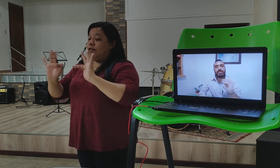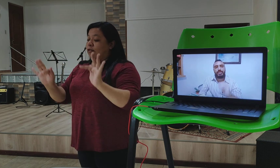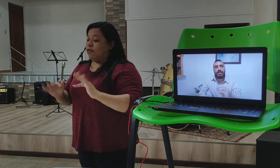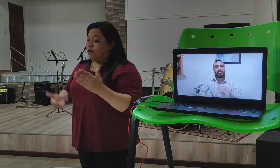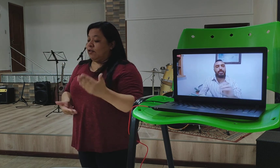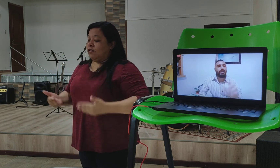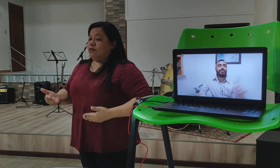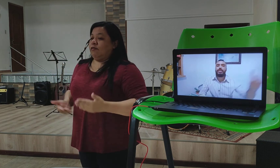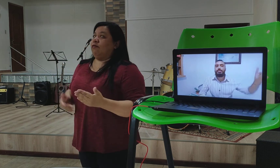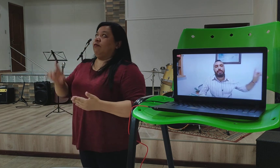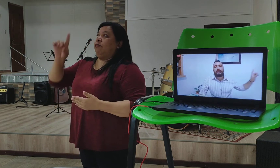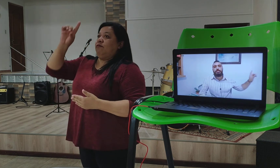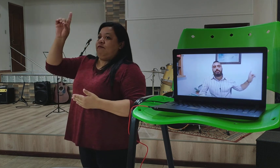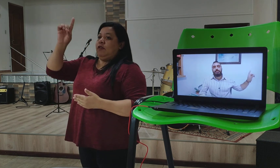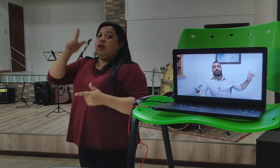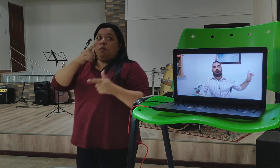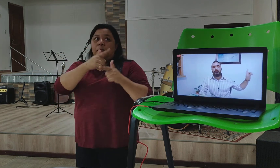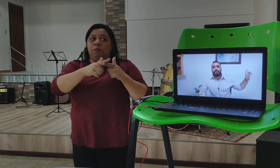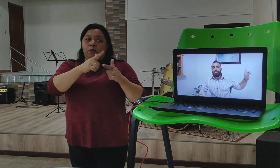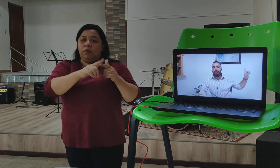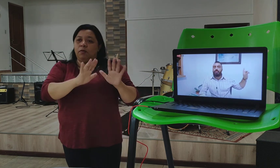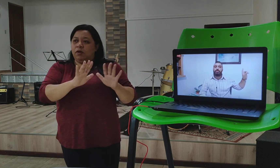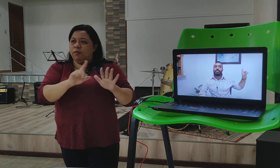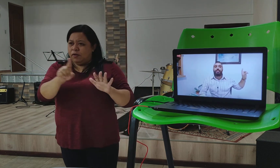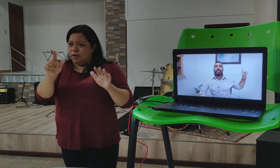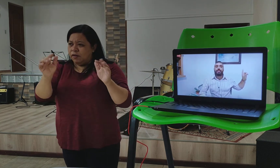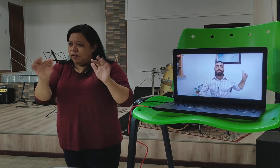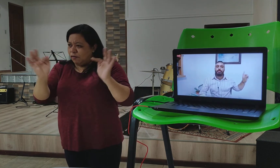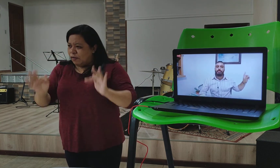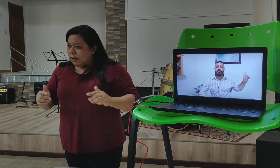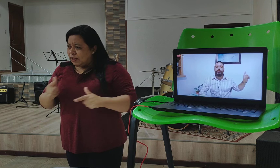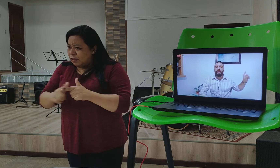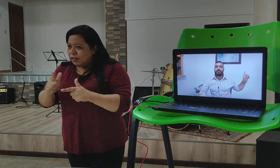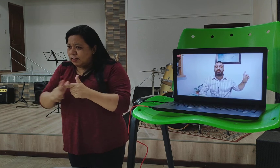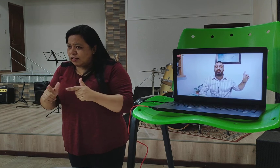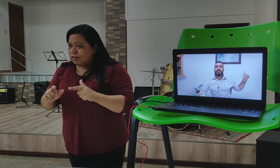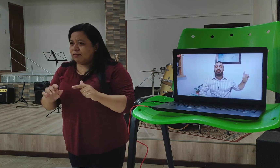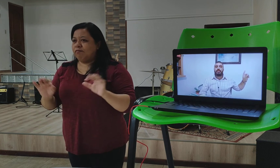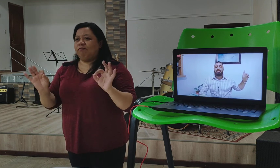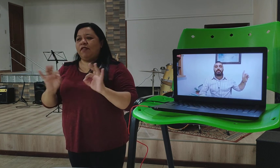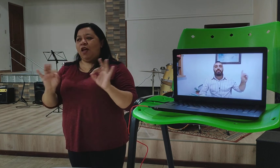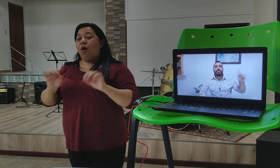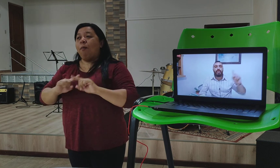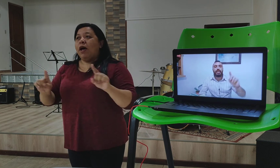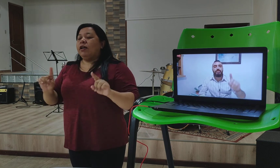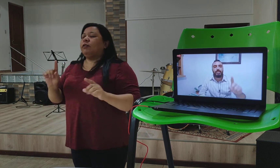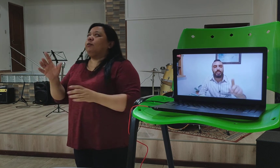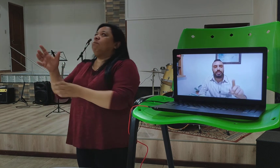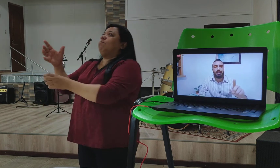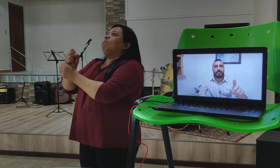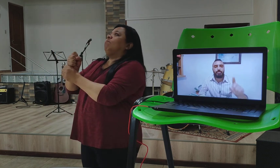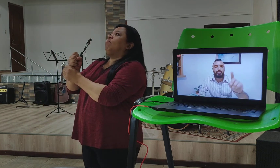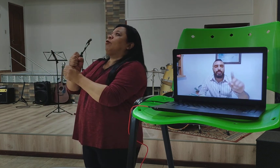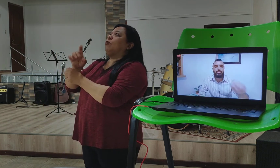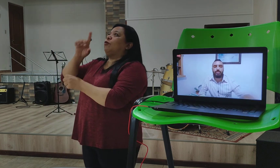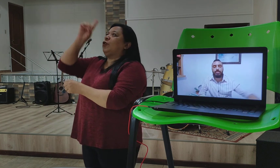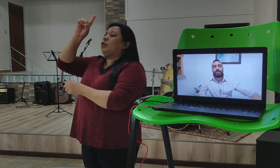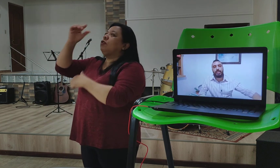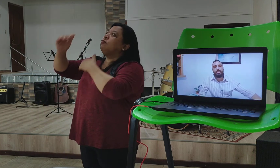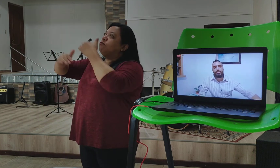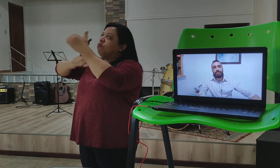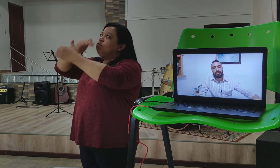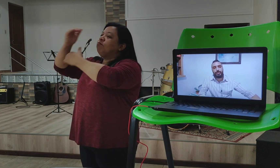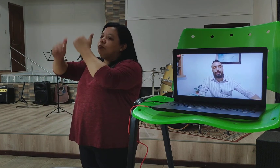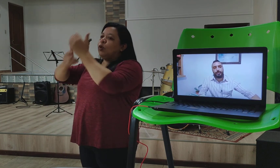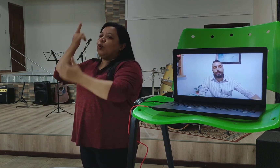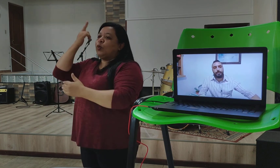Deus que serve. Não é feliz por passar por problemas. Eu não fico feliz quando passo por problemas, mas nunca fiquei triste por servir o Deus a quem